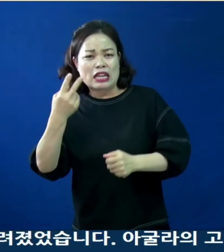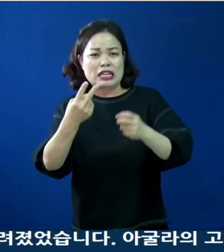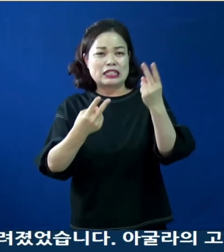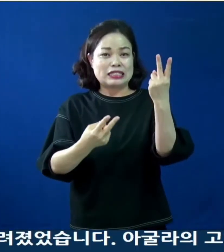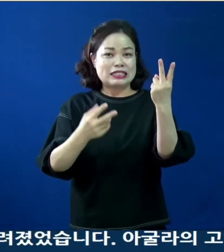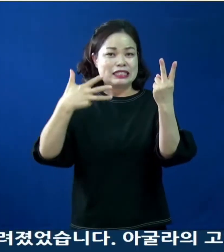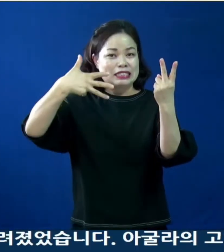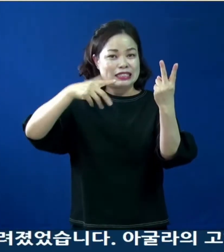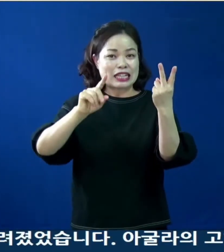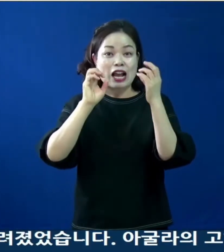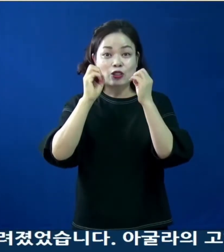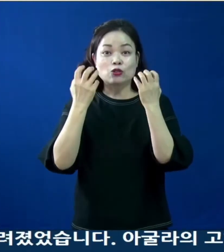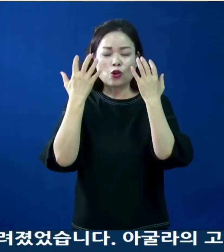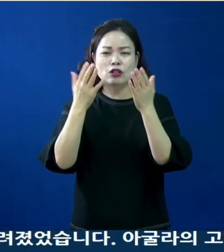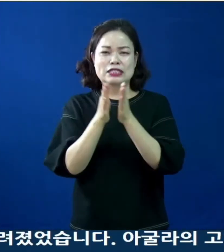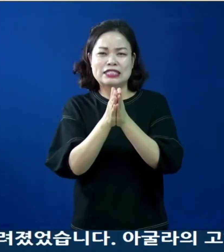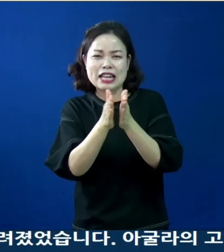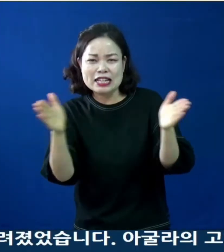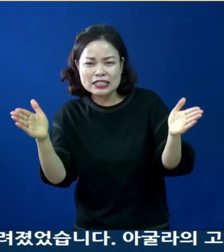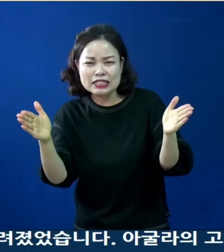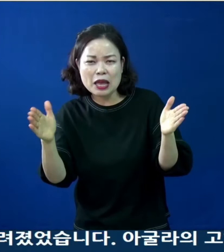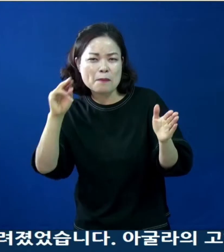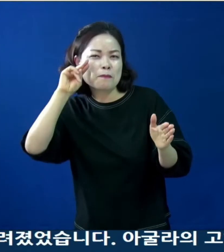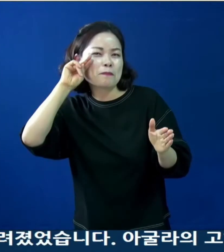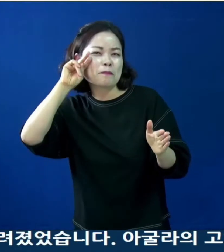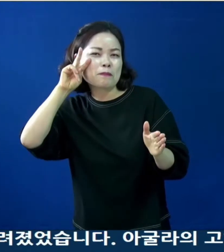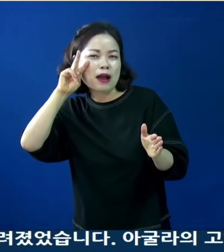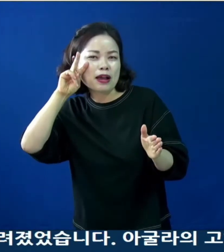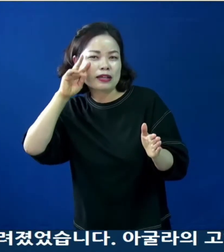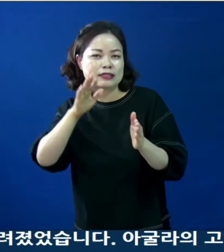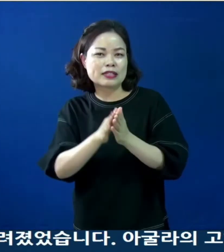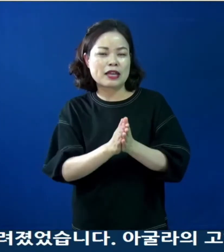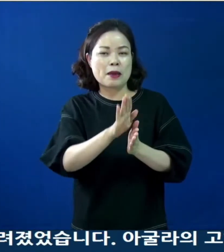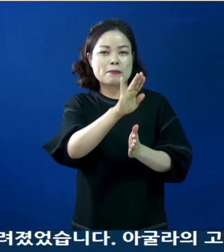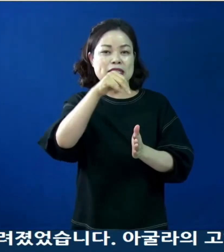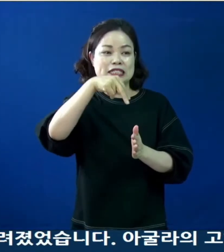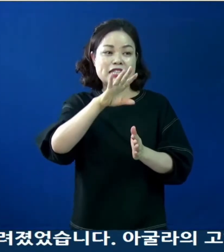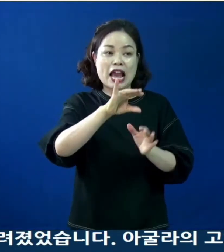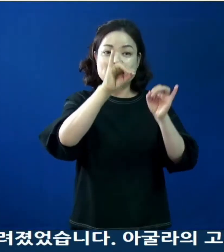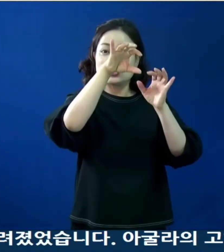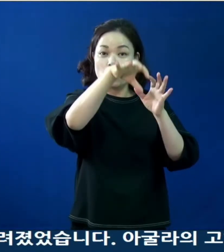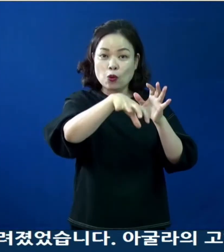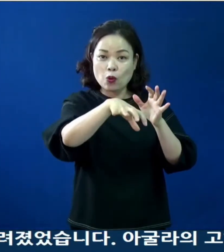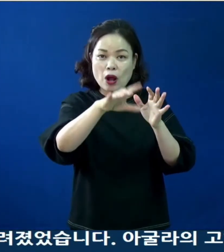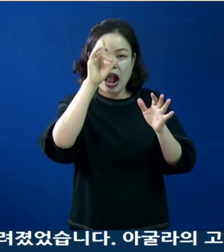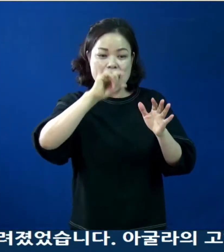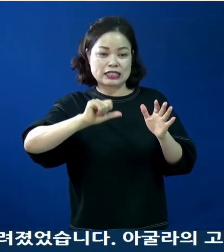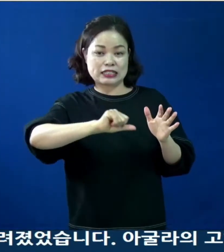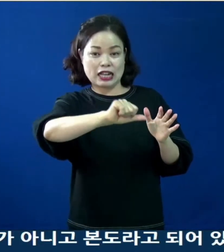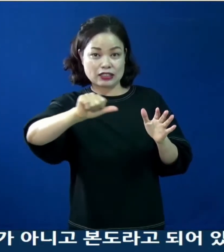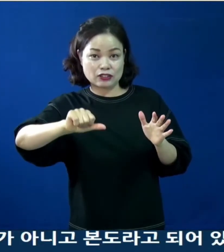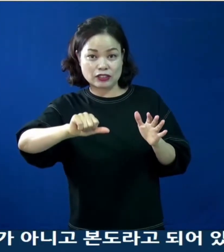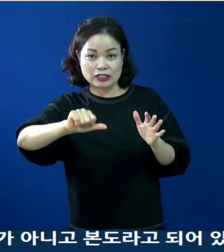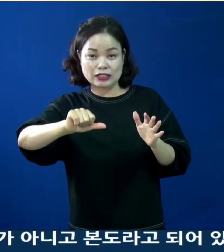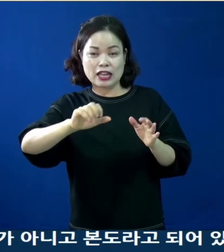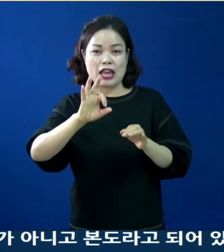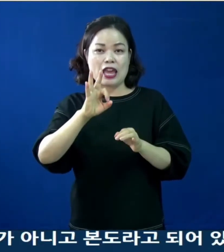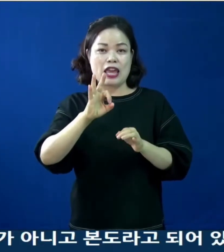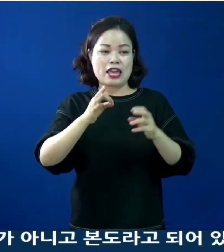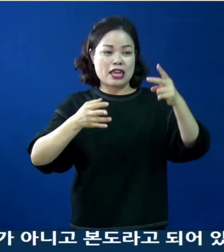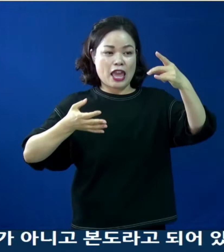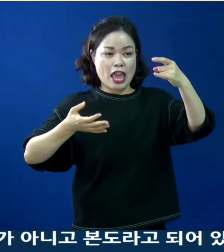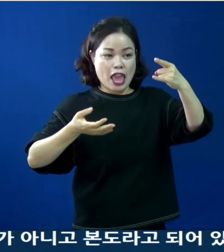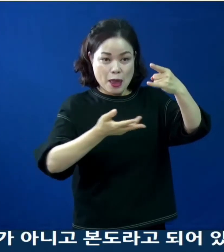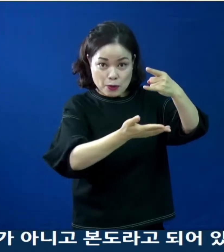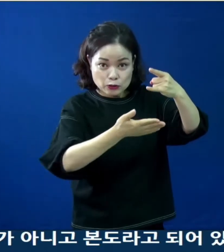전도행 막 바울이 시작했을 때 바울이 비시디아 안디옥에서 아시아 통해서 에베소 가려다가